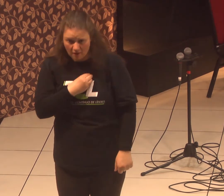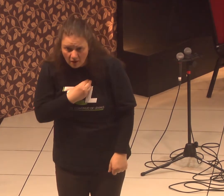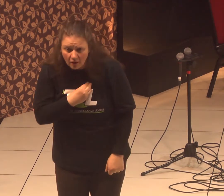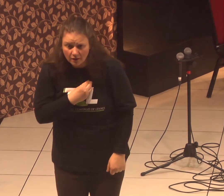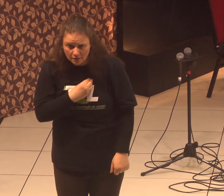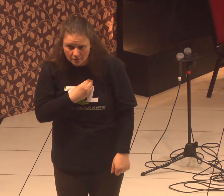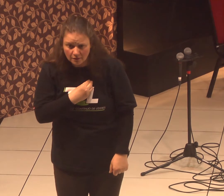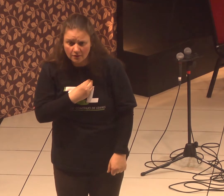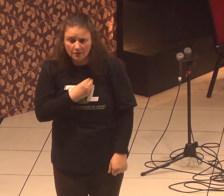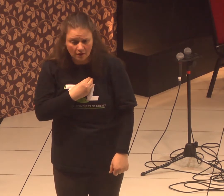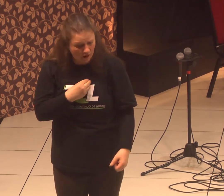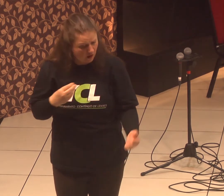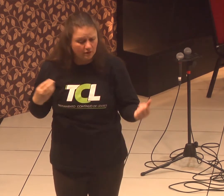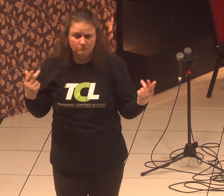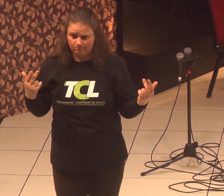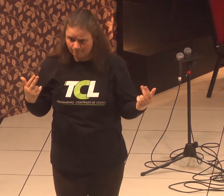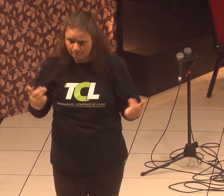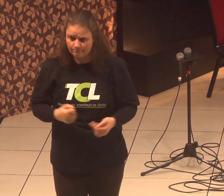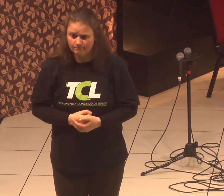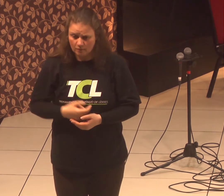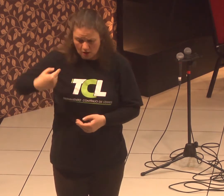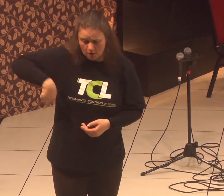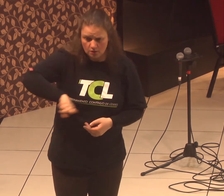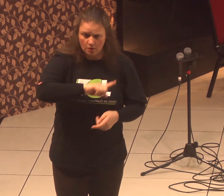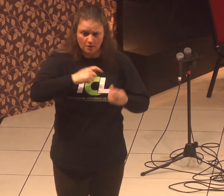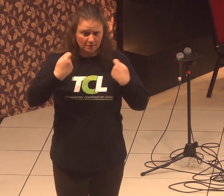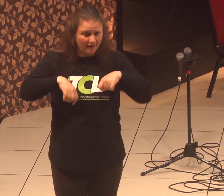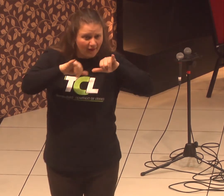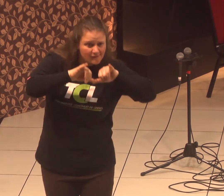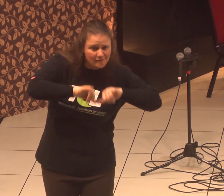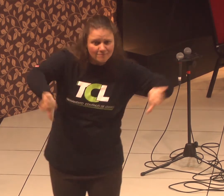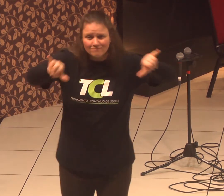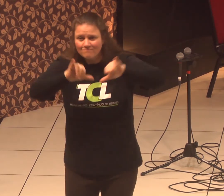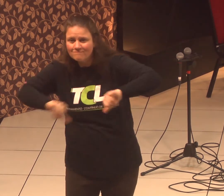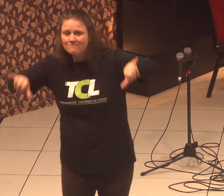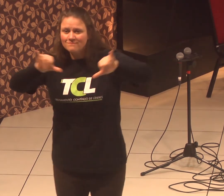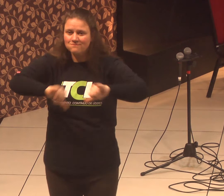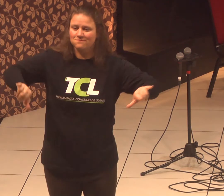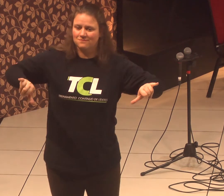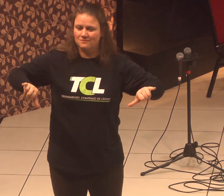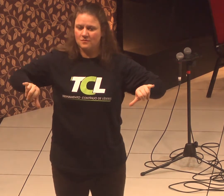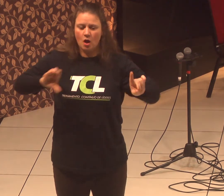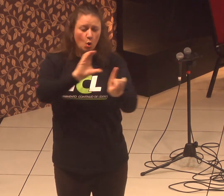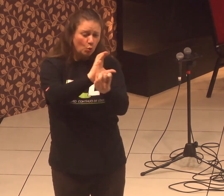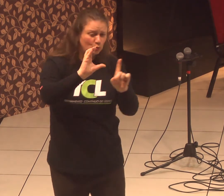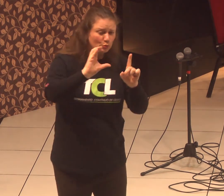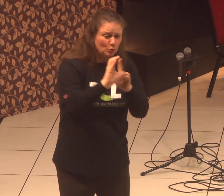pecado. A gente tem que contar em culto, mas não só em culto, aconteceu no culto.